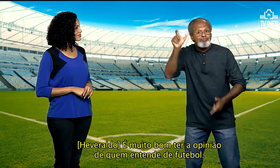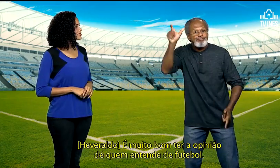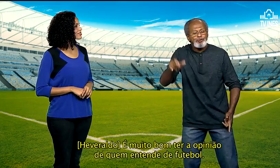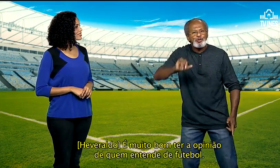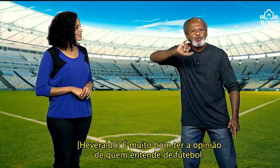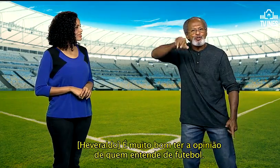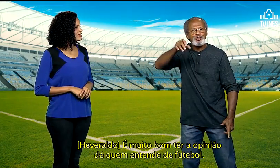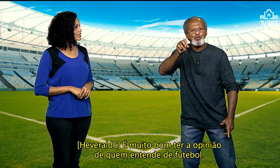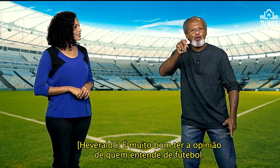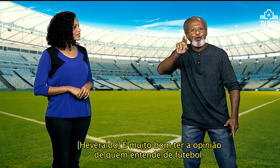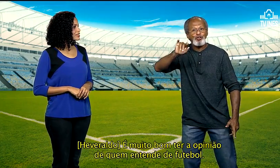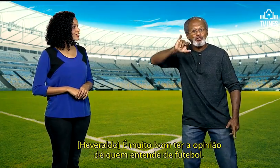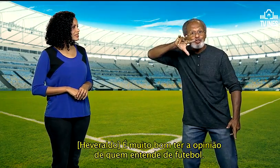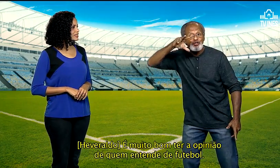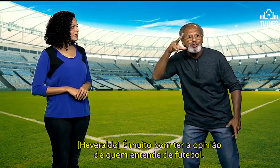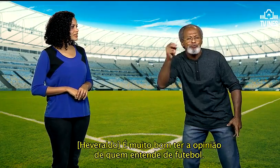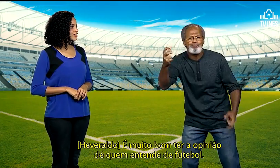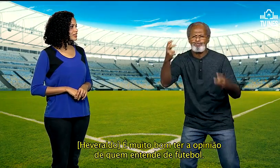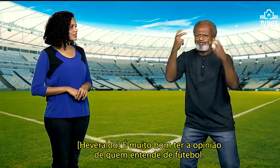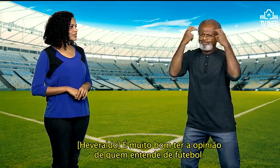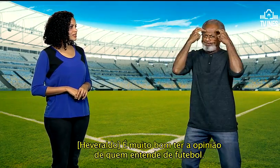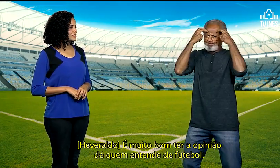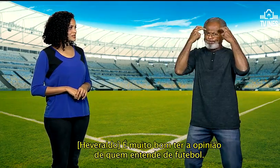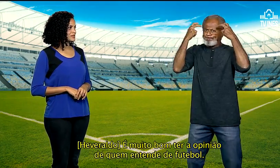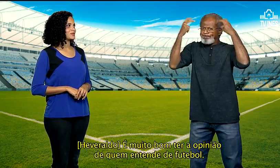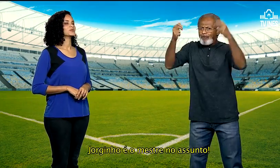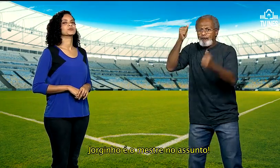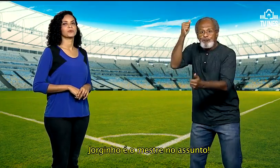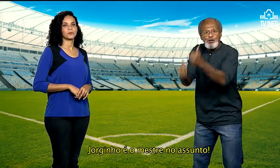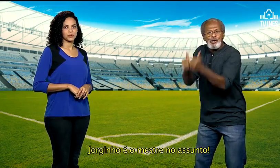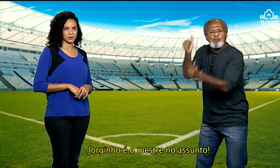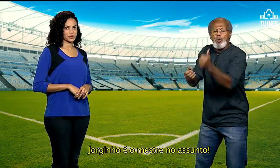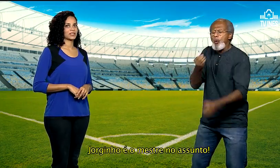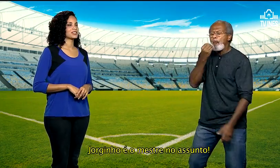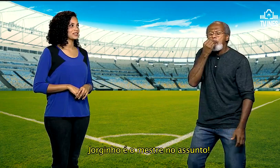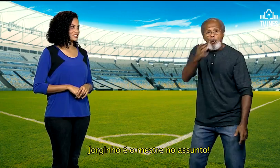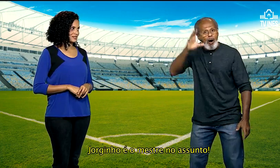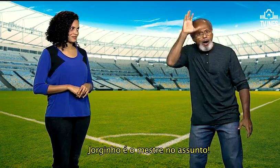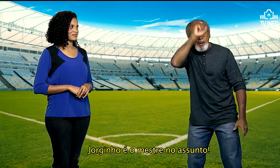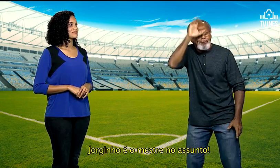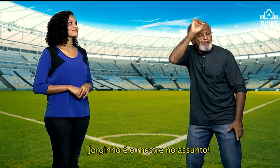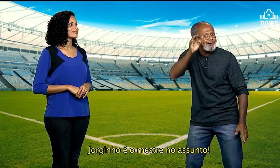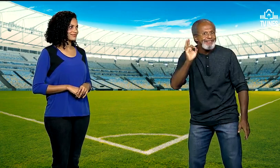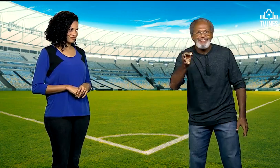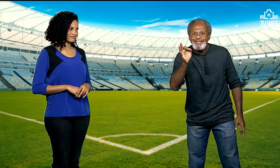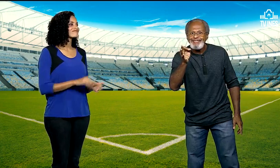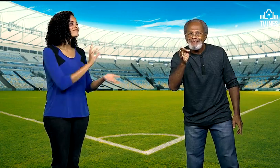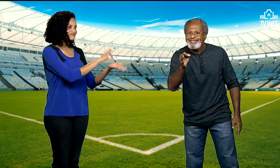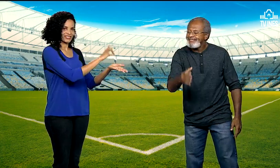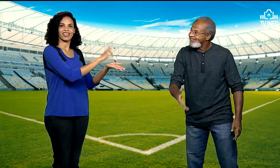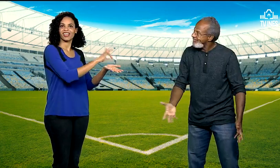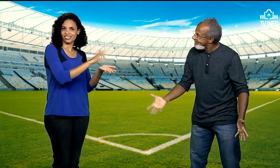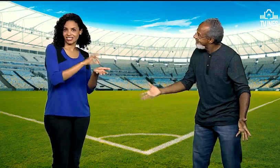É muito bom ter a opinião de quem entende de futebol. Jorginho é um mestre no assunto.